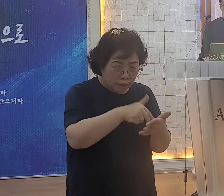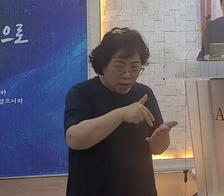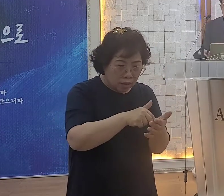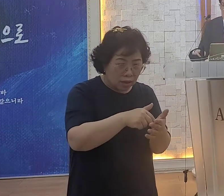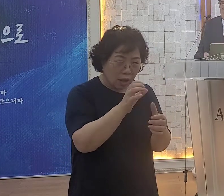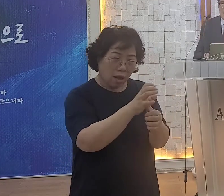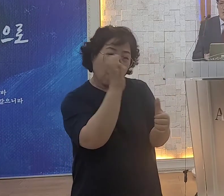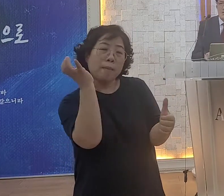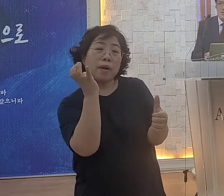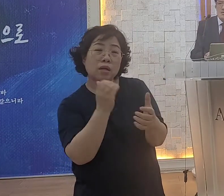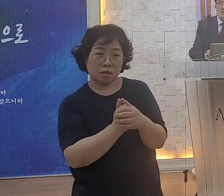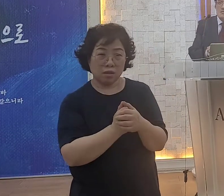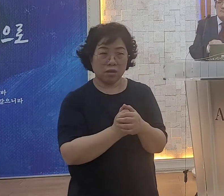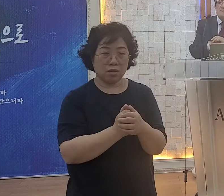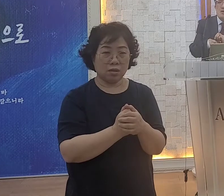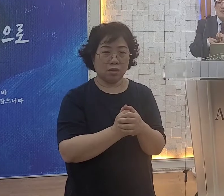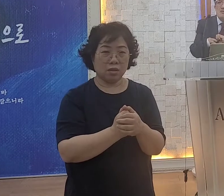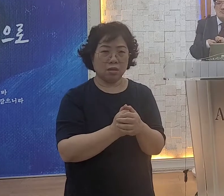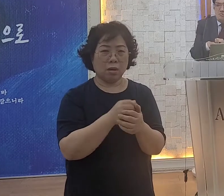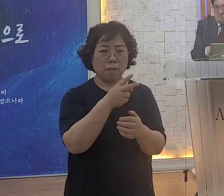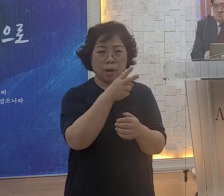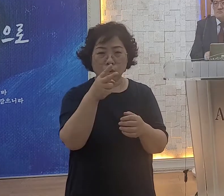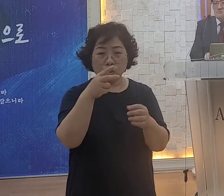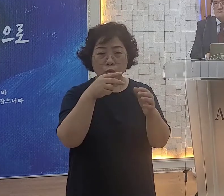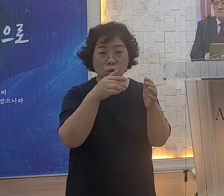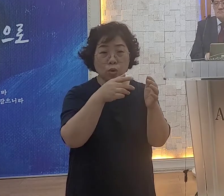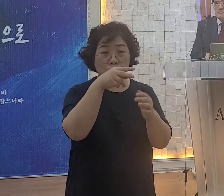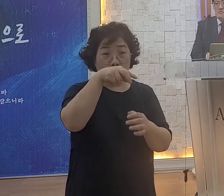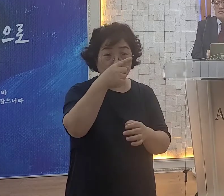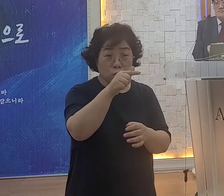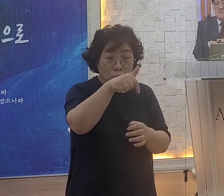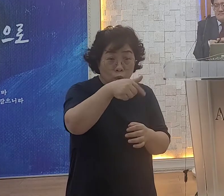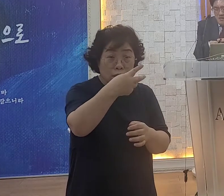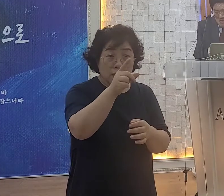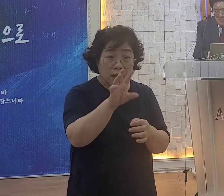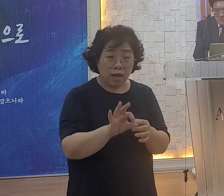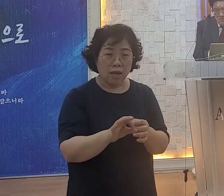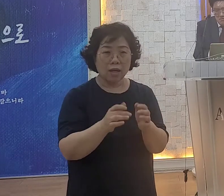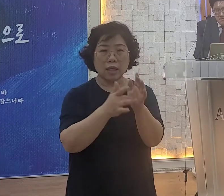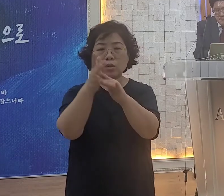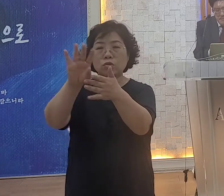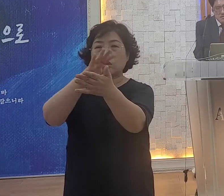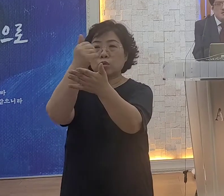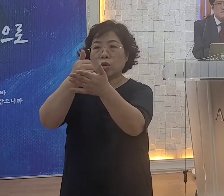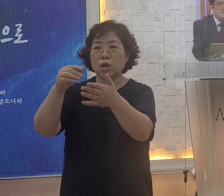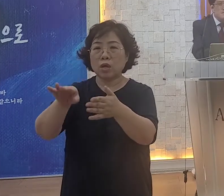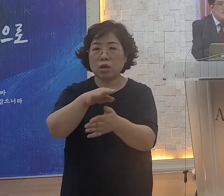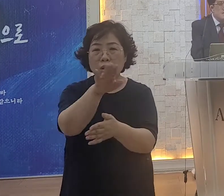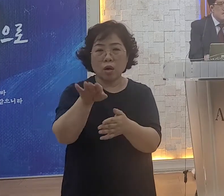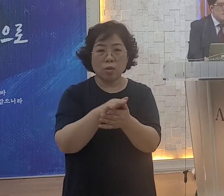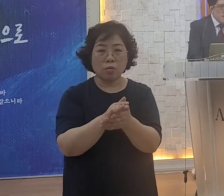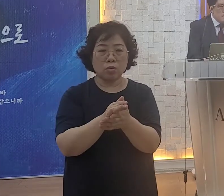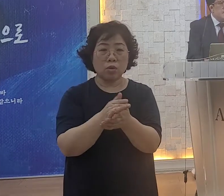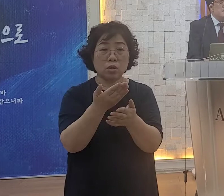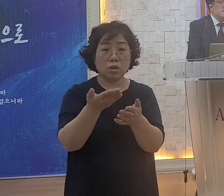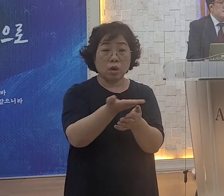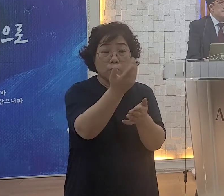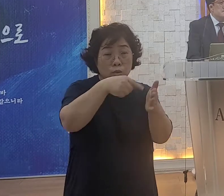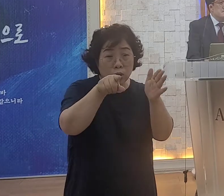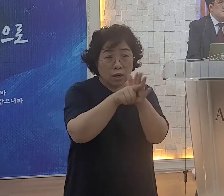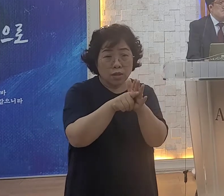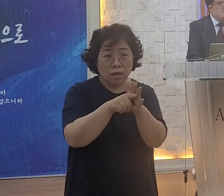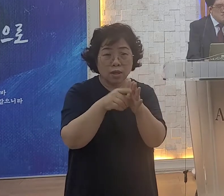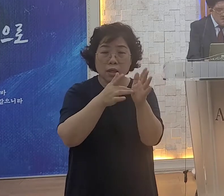예수님은 돈이 아니라 그분의 목숨, 그분의 피값으로 여러분을 사셨다는